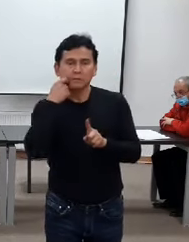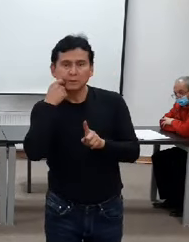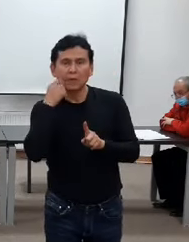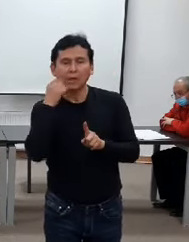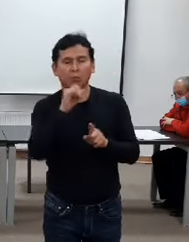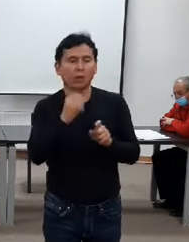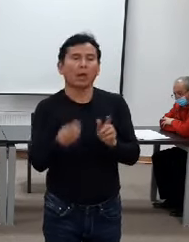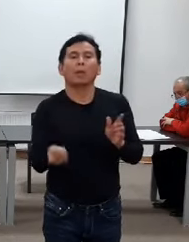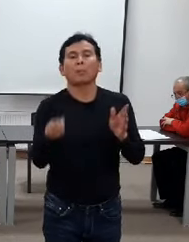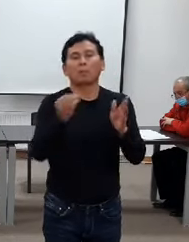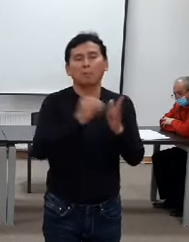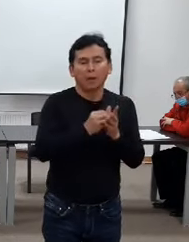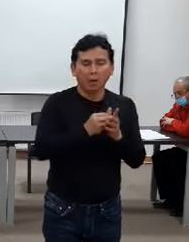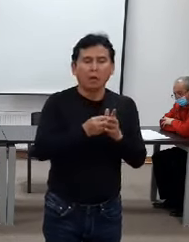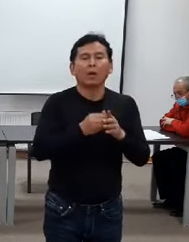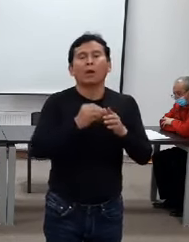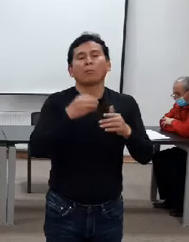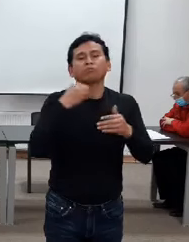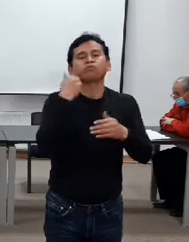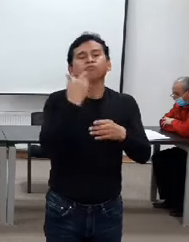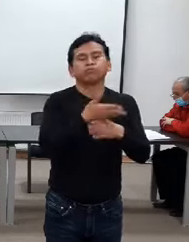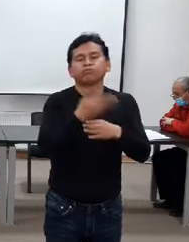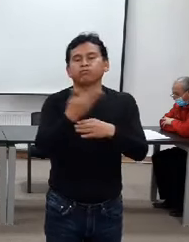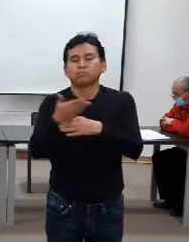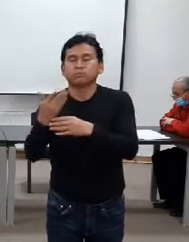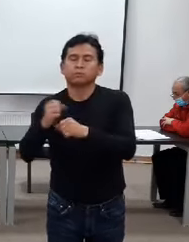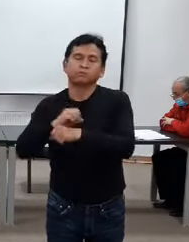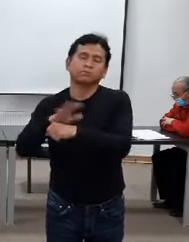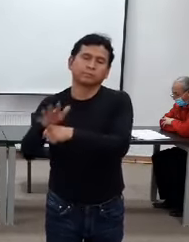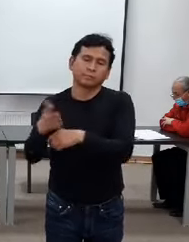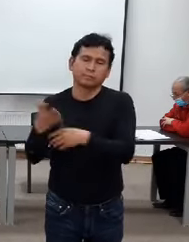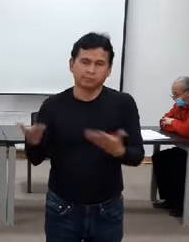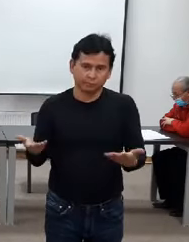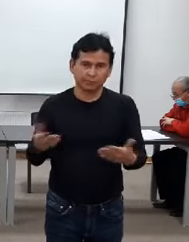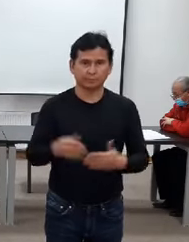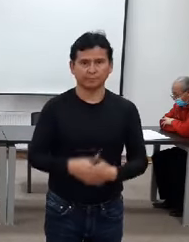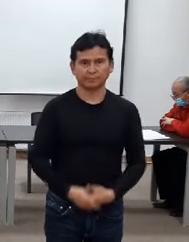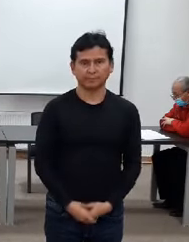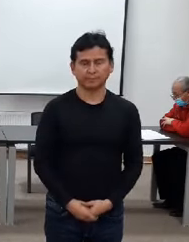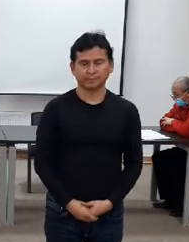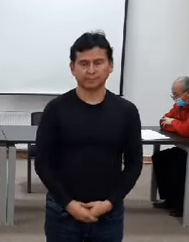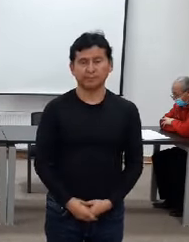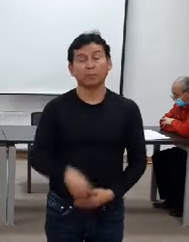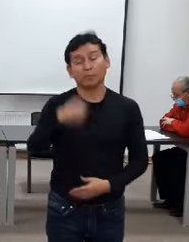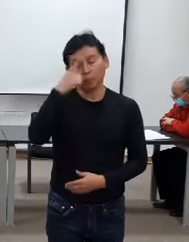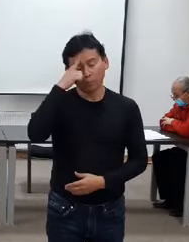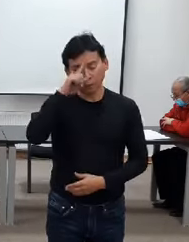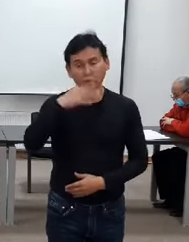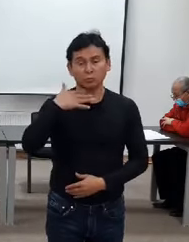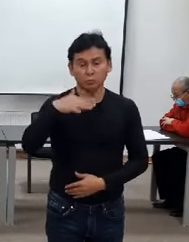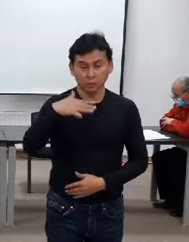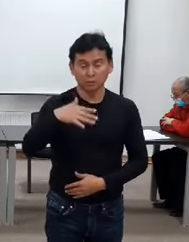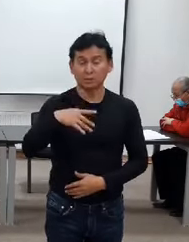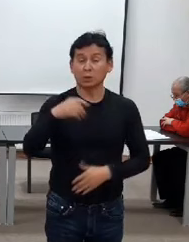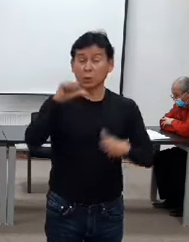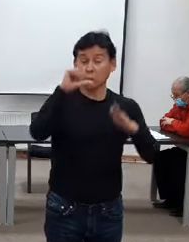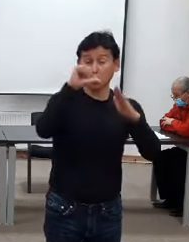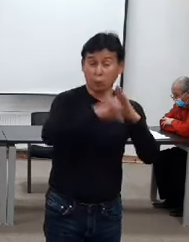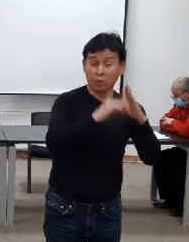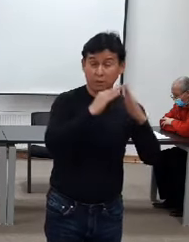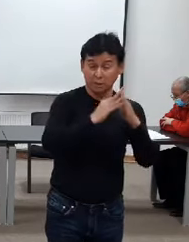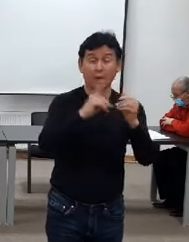después vamos a tener que hacer la trazabilidad de su grupo familiar en el caso de que alguno de ellos se contagie. Por eso es importante que la cuarentena,